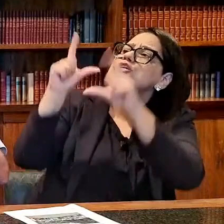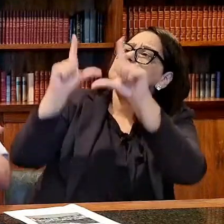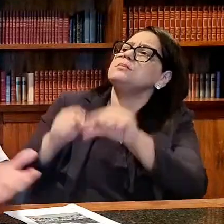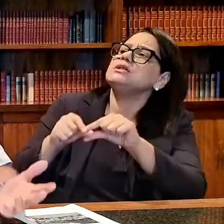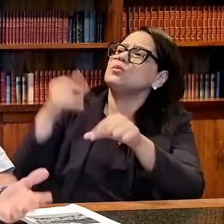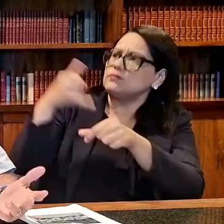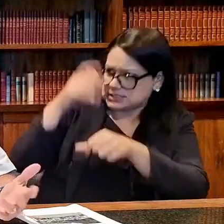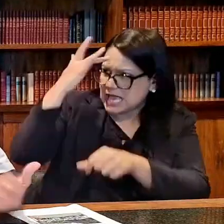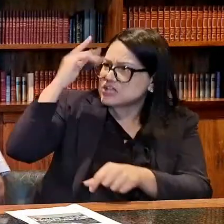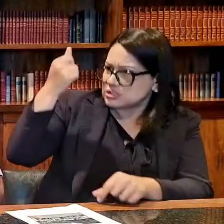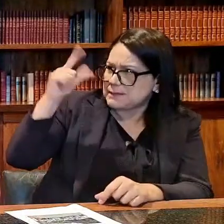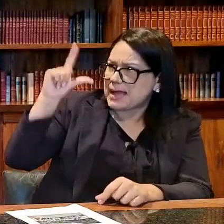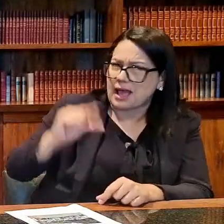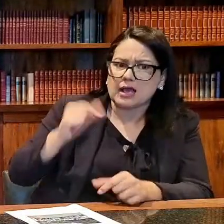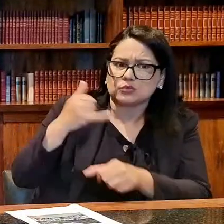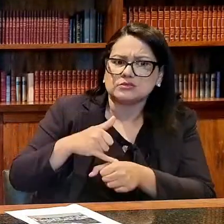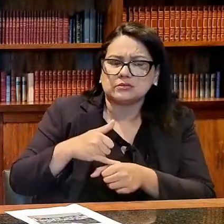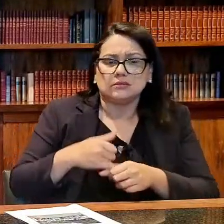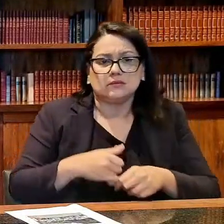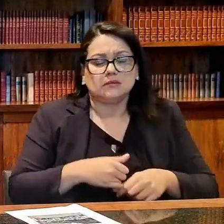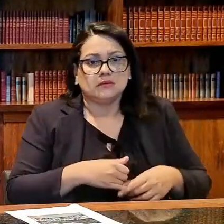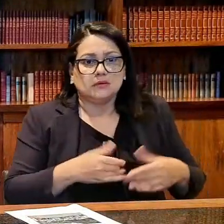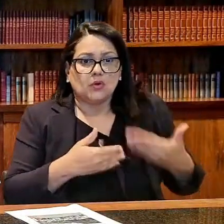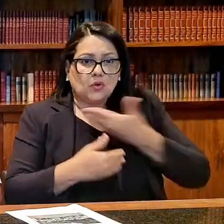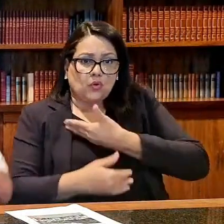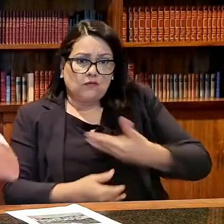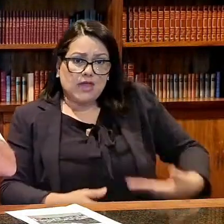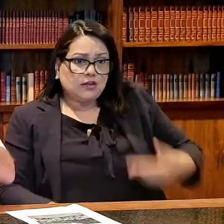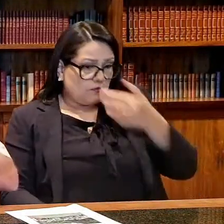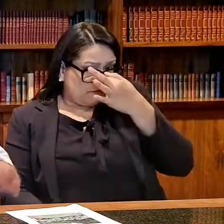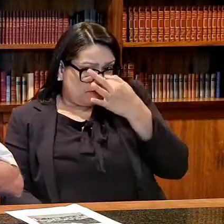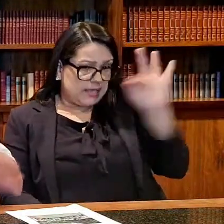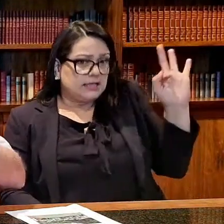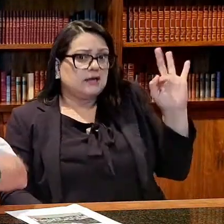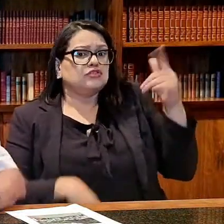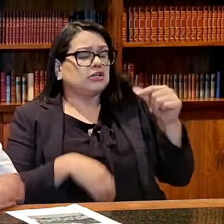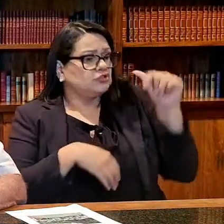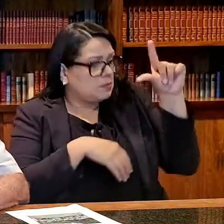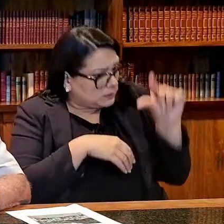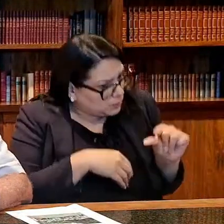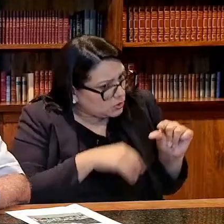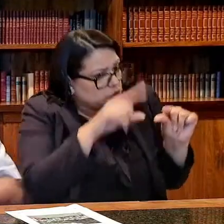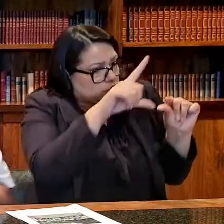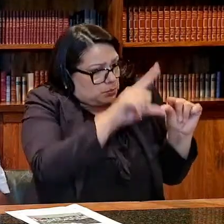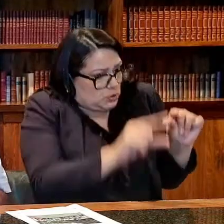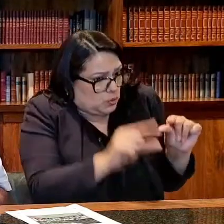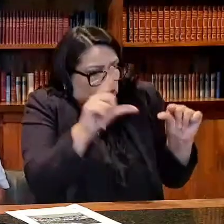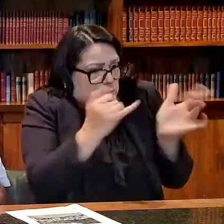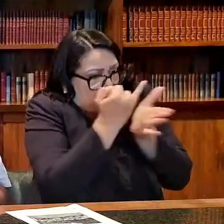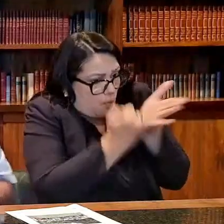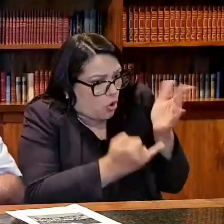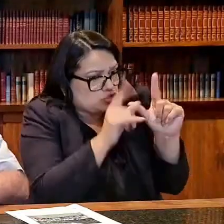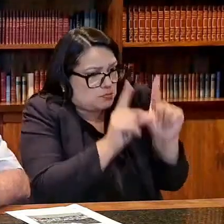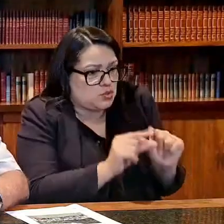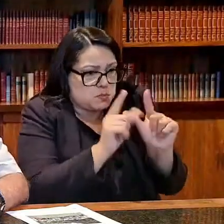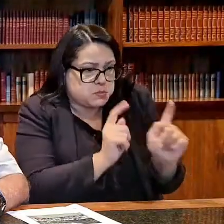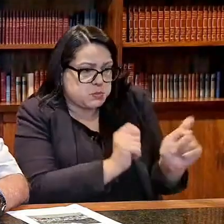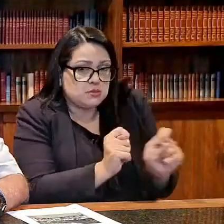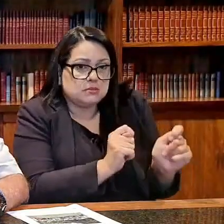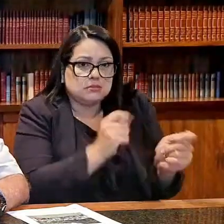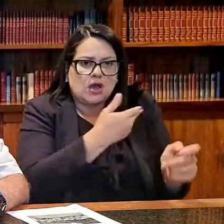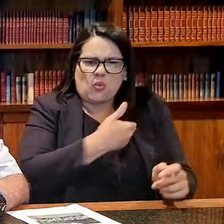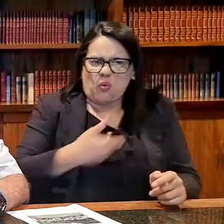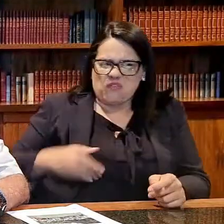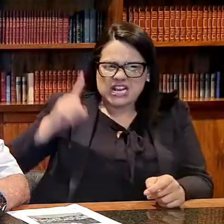achando que a gasolina está barata? O governo federal já reduziu vários itens da carga tributária dos combustíveis. E esses governadores